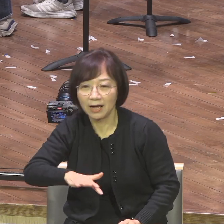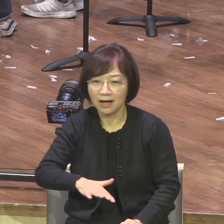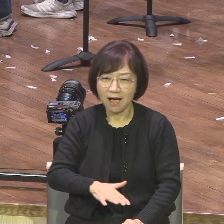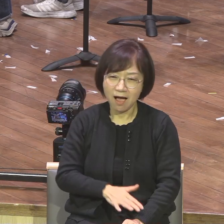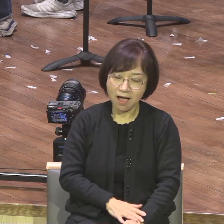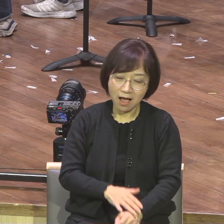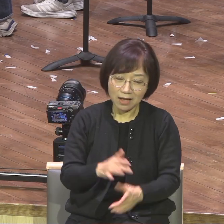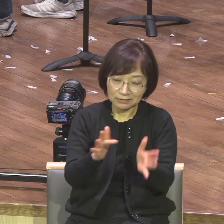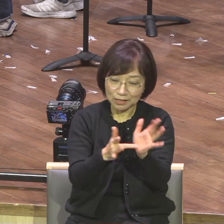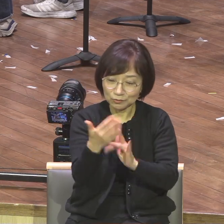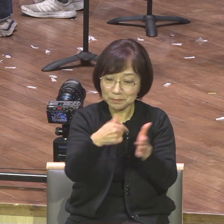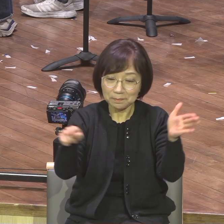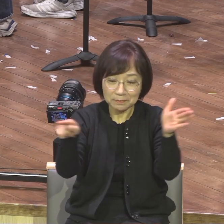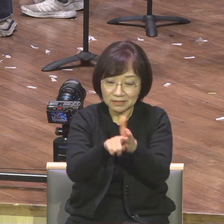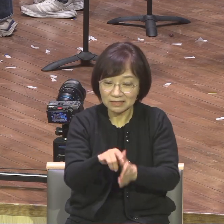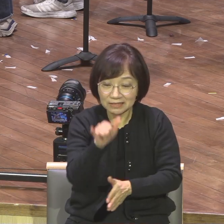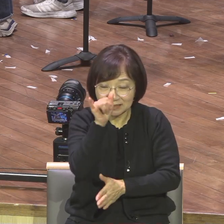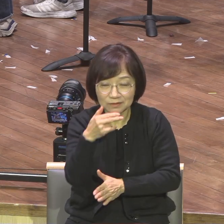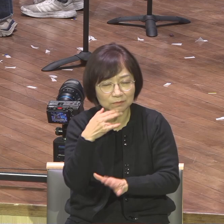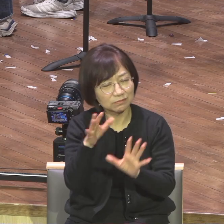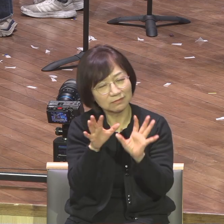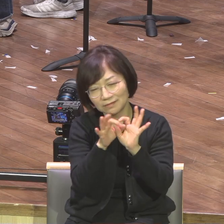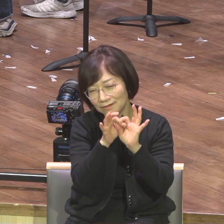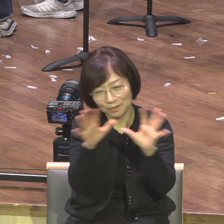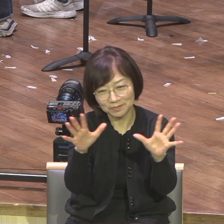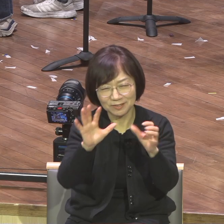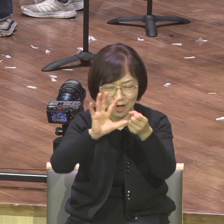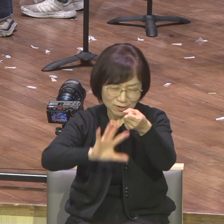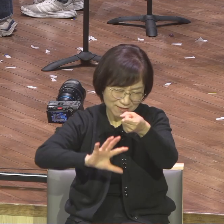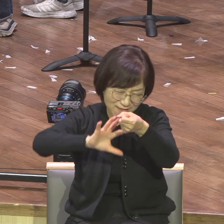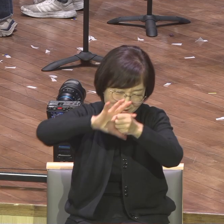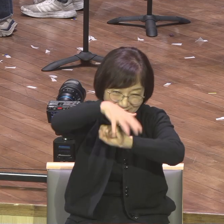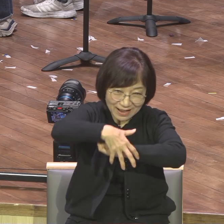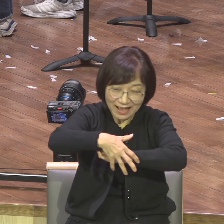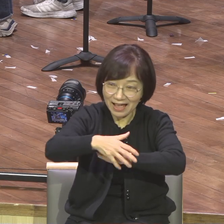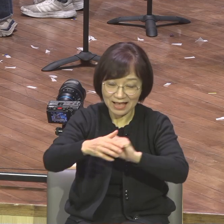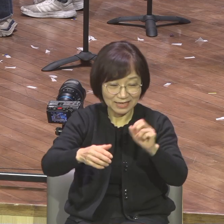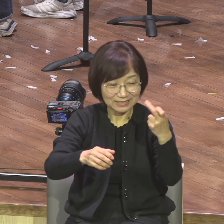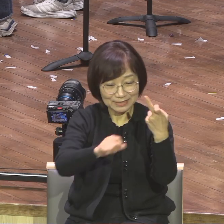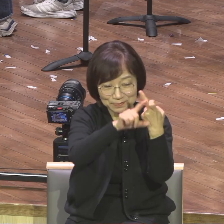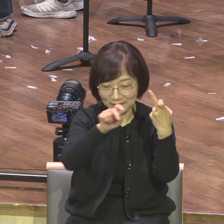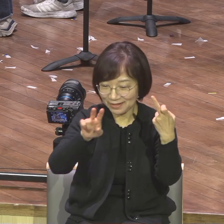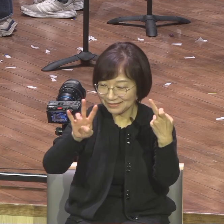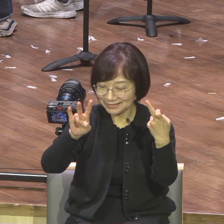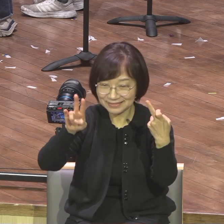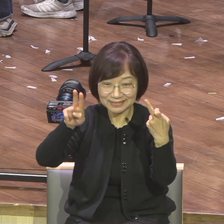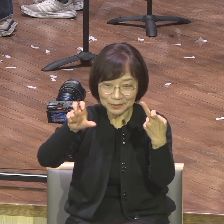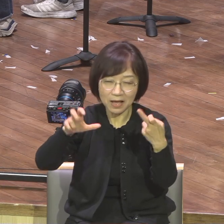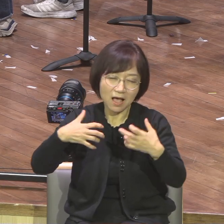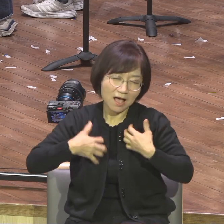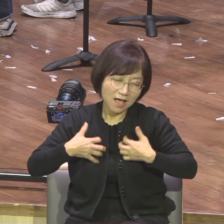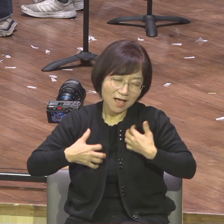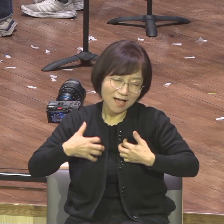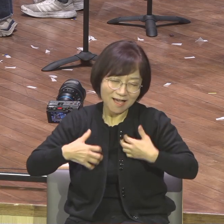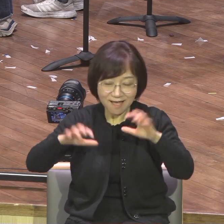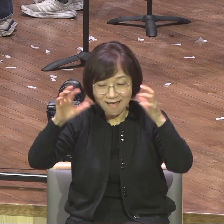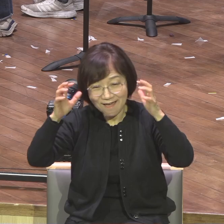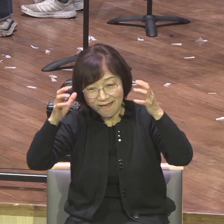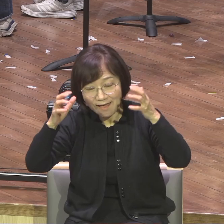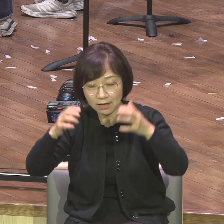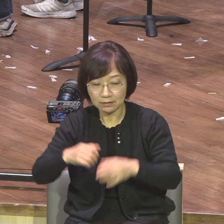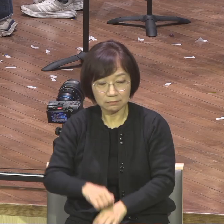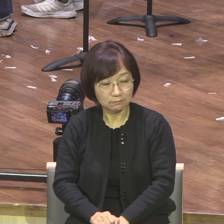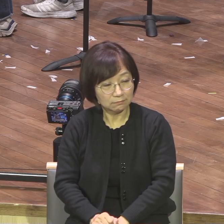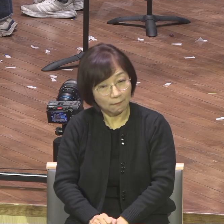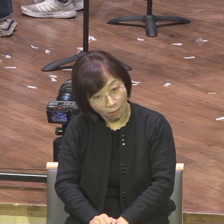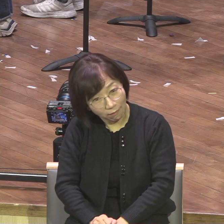전 지구촌이다 그렇게 하도록 하나님이 했어요. 하나님이 그렇게 좀 믿든 안 믿든 다 어떤